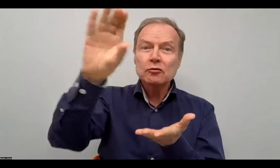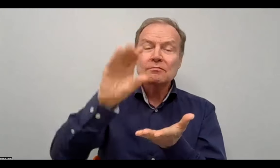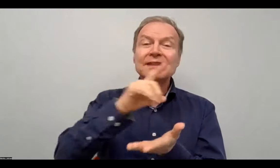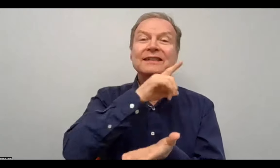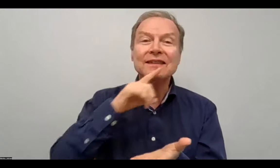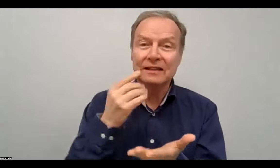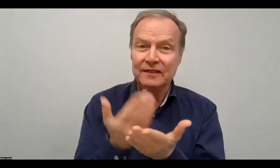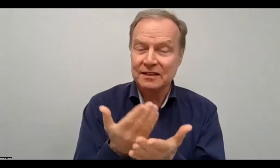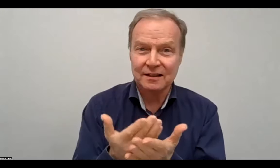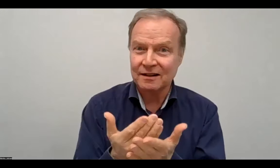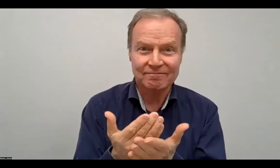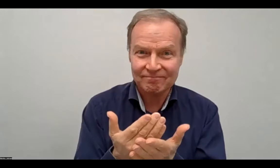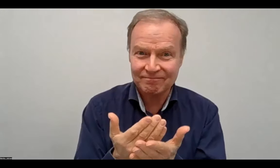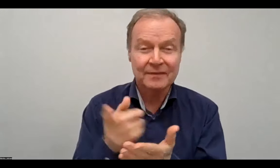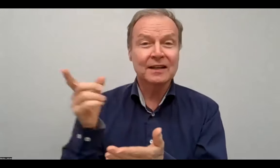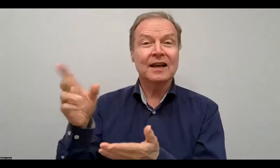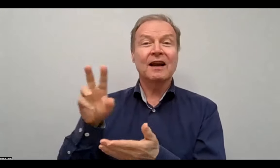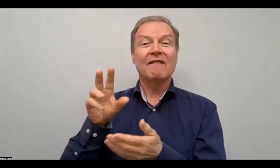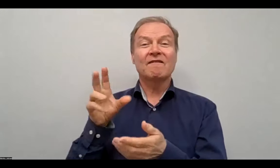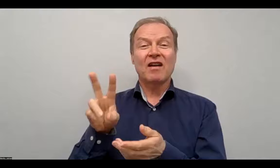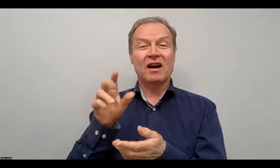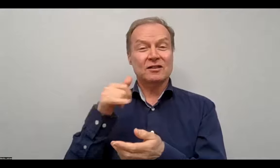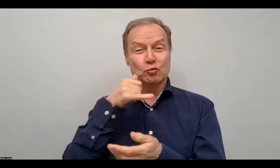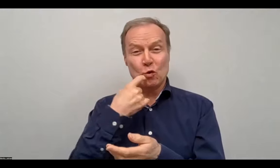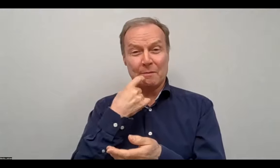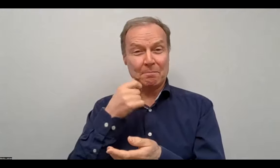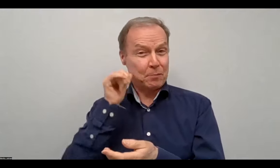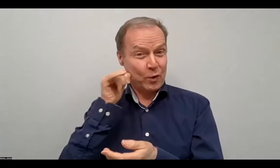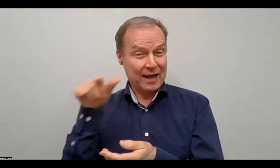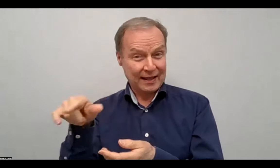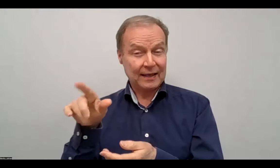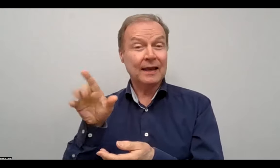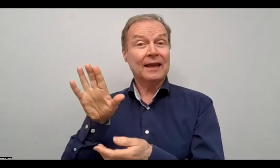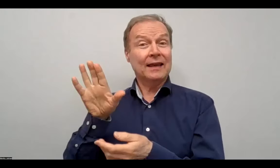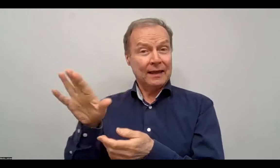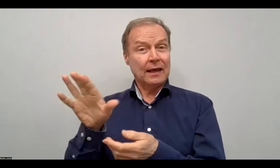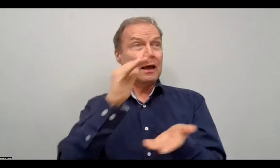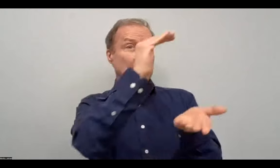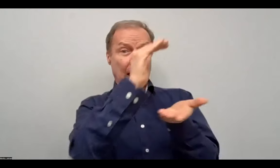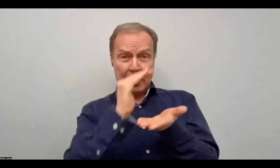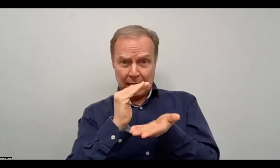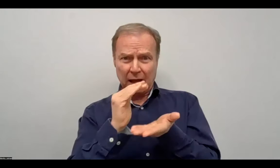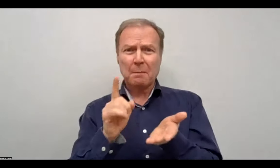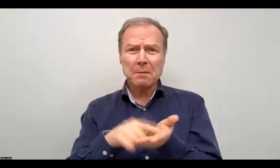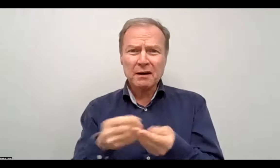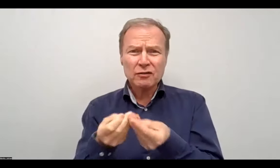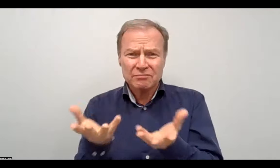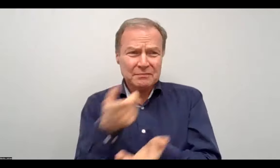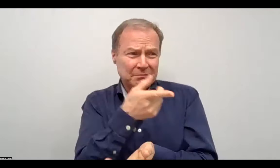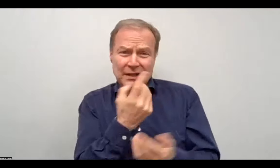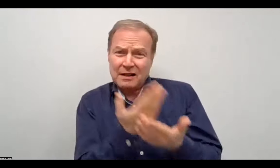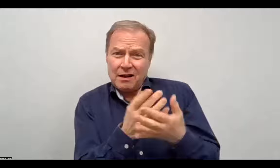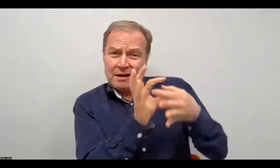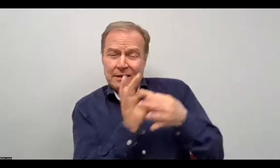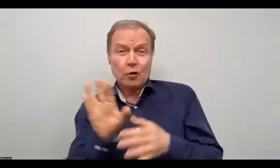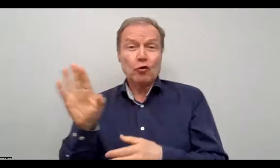liittyy siihen rahoitukseen. Eli valtio ei riittävästi rahoita tätä palvelumuotoa. Vakka Suomen puhelin